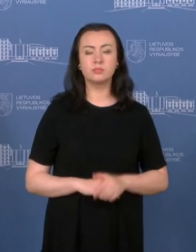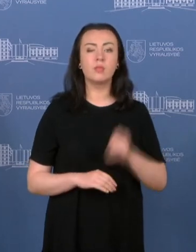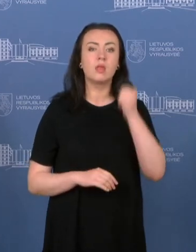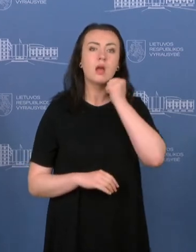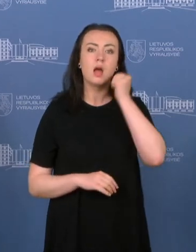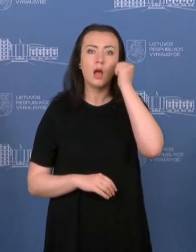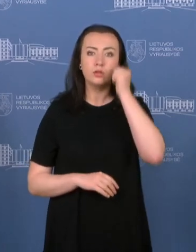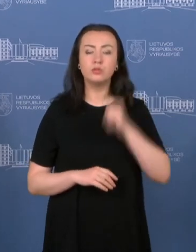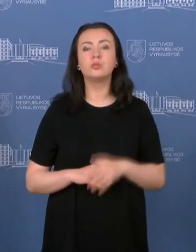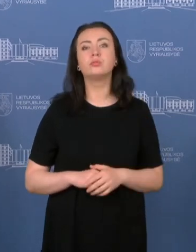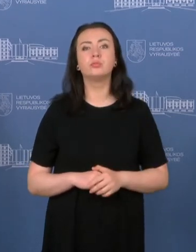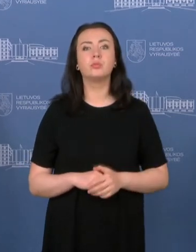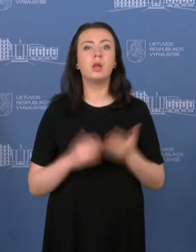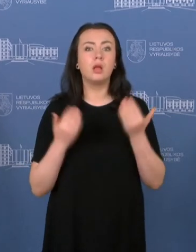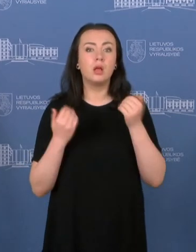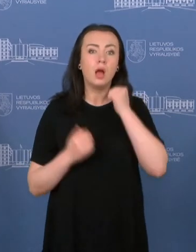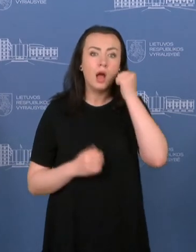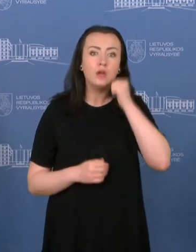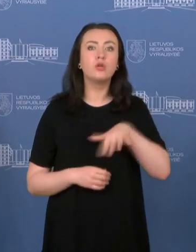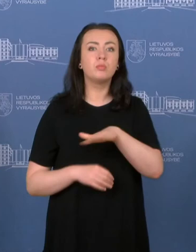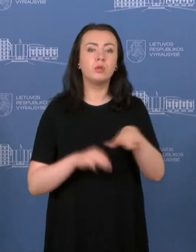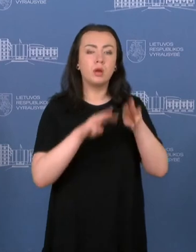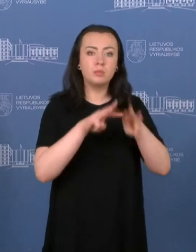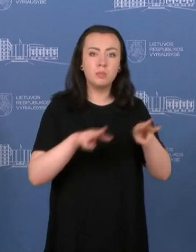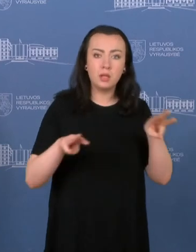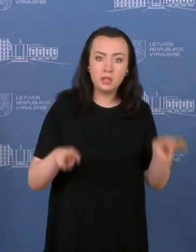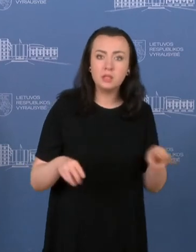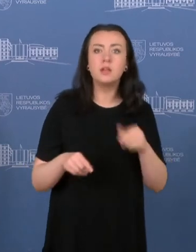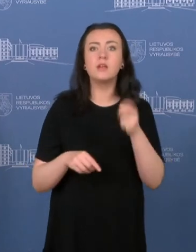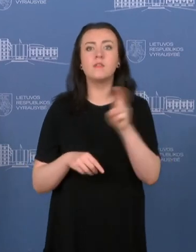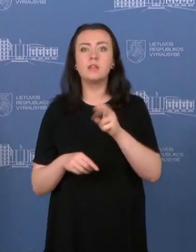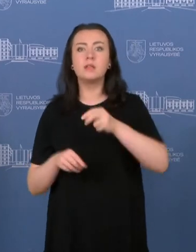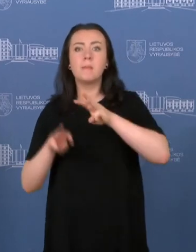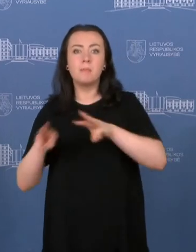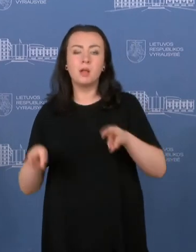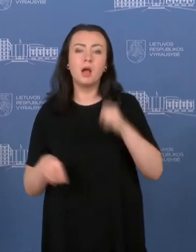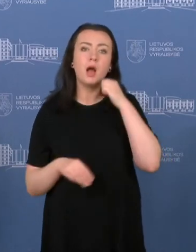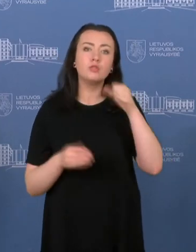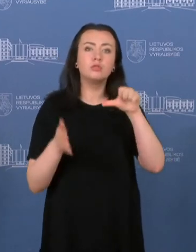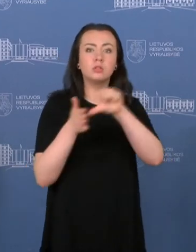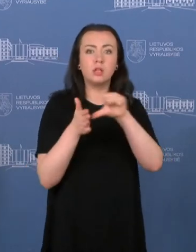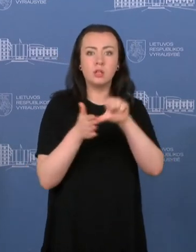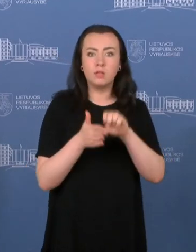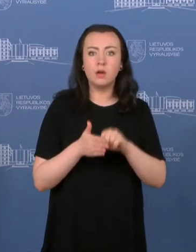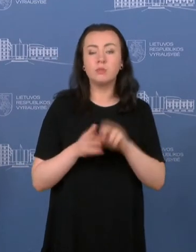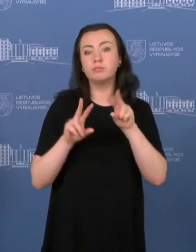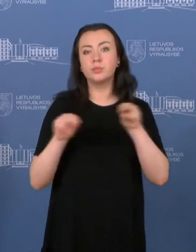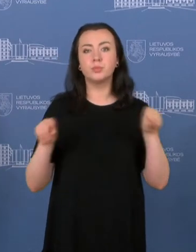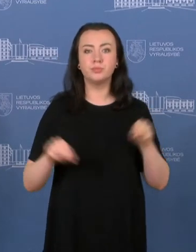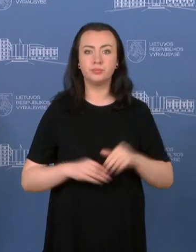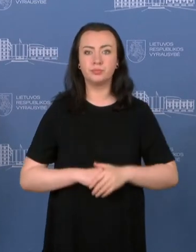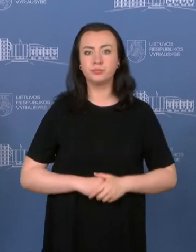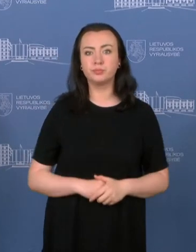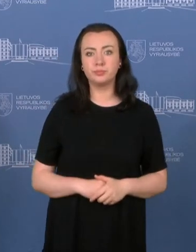Dėkui tada. Ačiū aplinkos ministrui ir susisiekimo viceministrei. Ačiū dalyvavusiems. Laimingai.